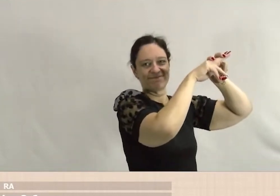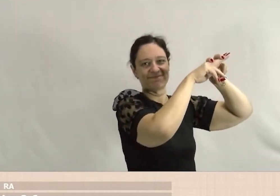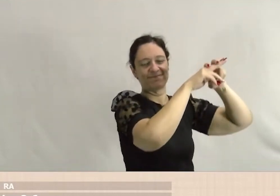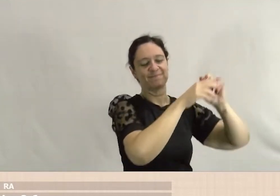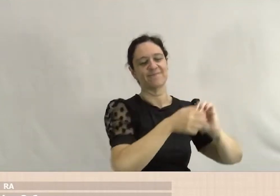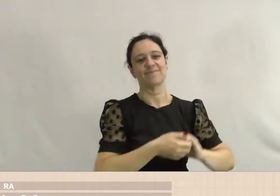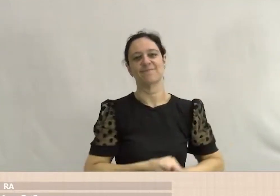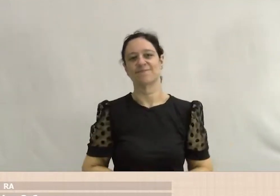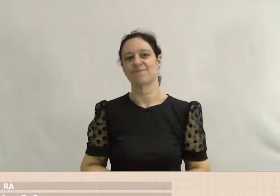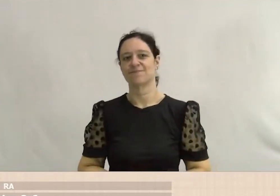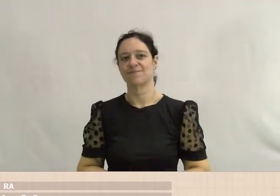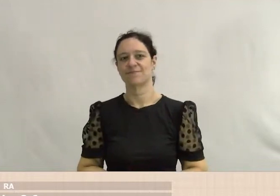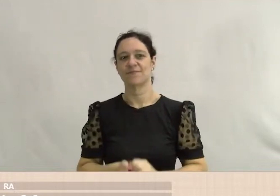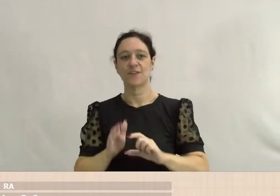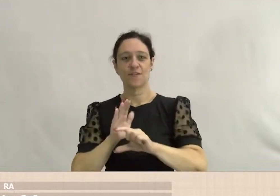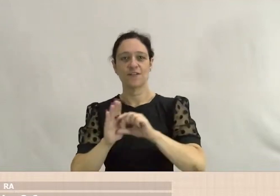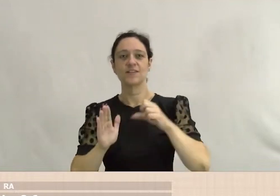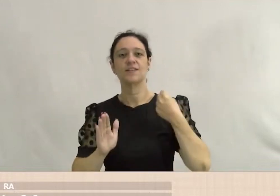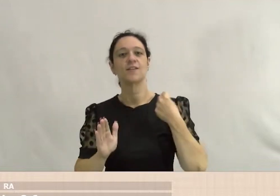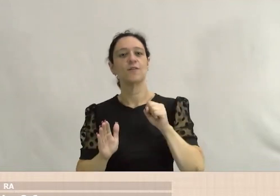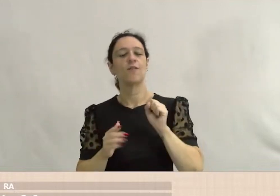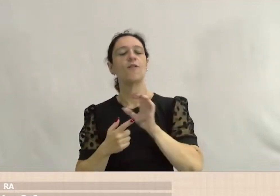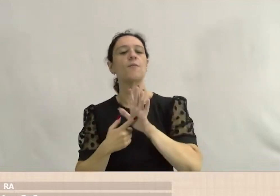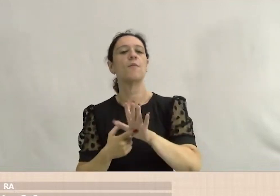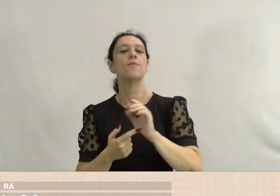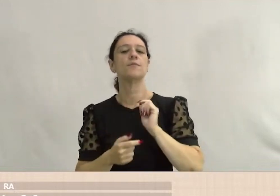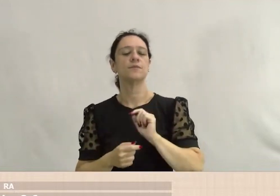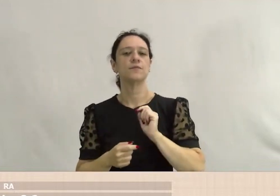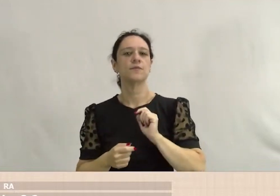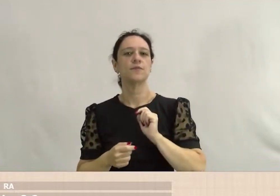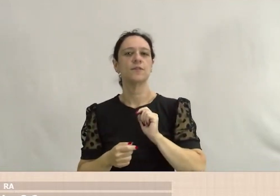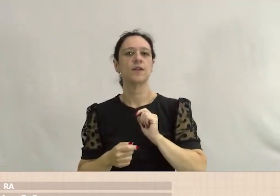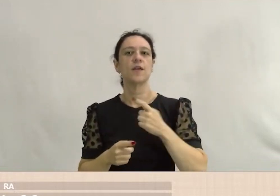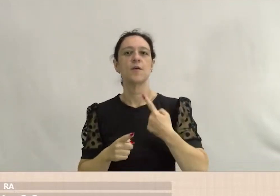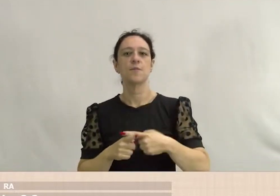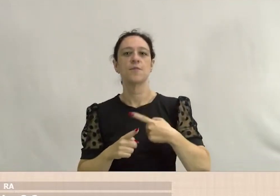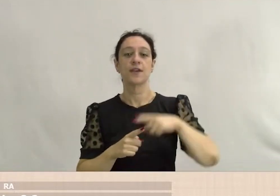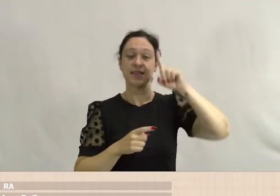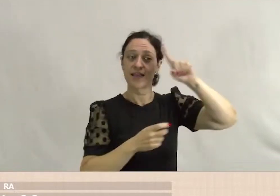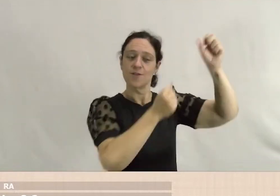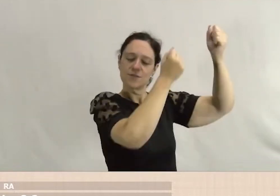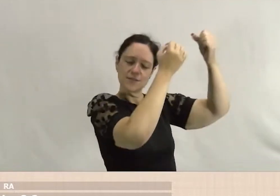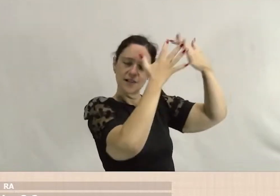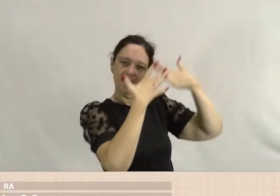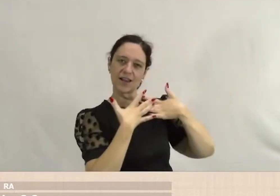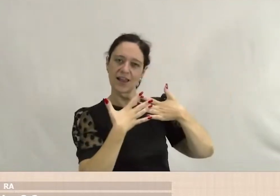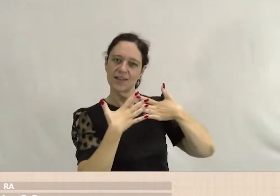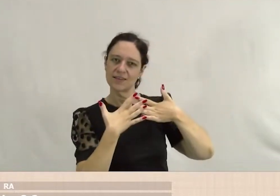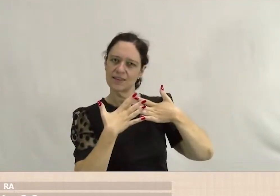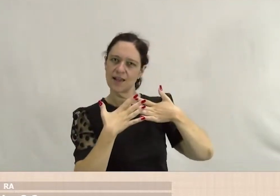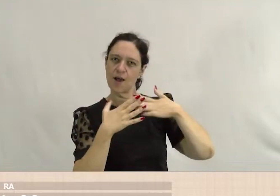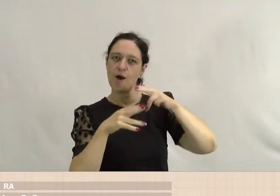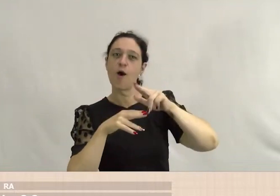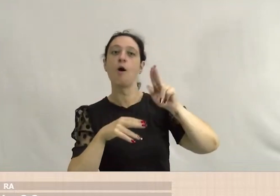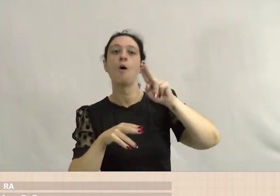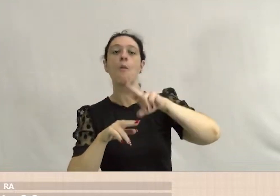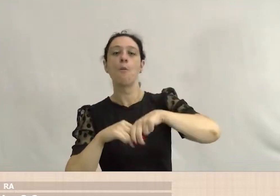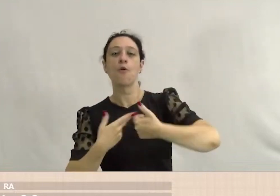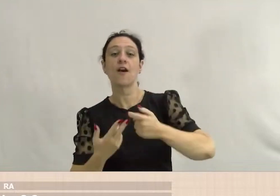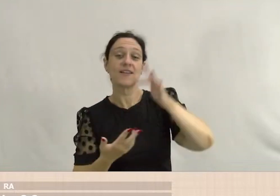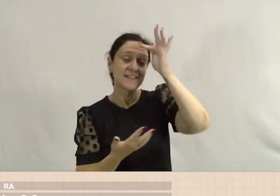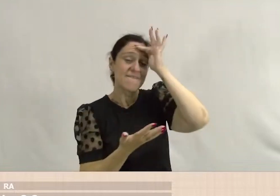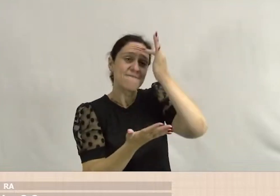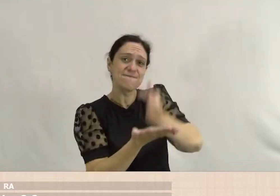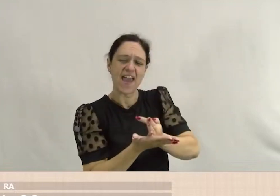Cristo Jesus. Versículo 8: porque pela graça sois salvos mediante a fé. Você não teve que